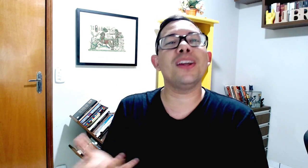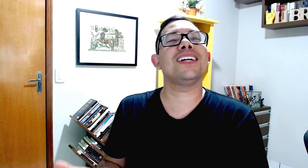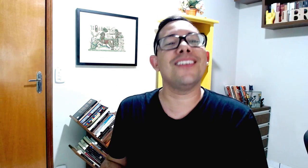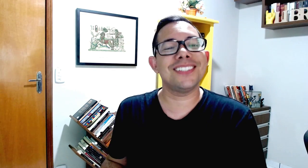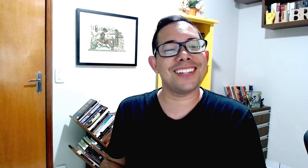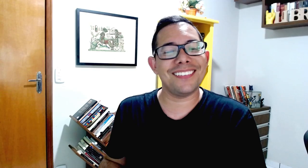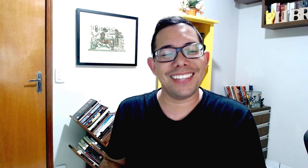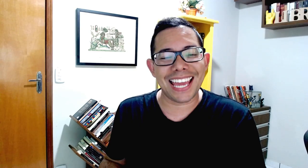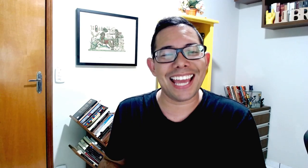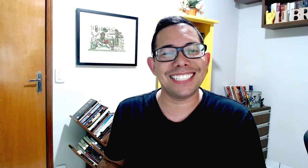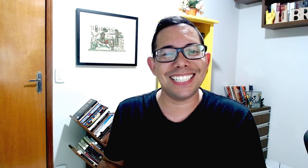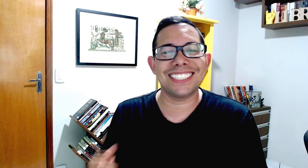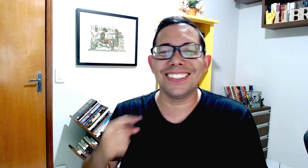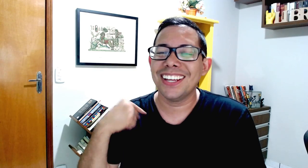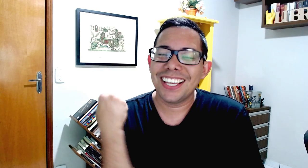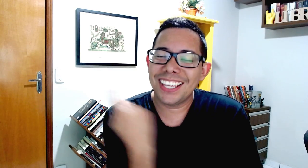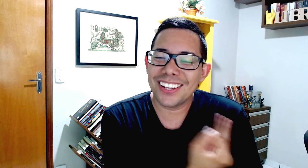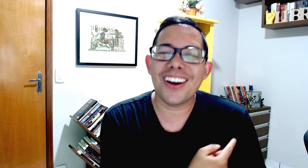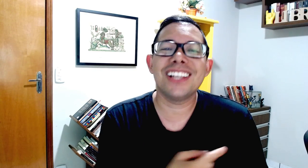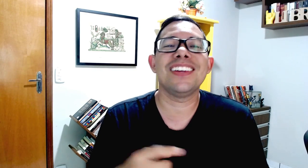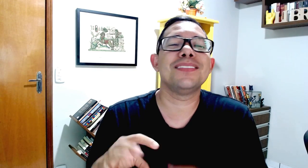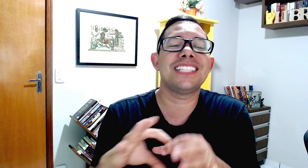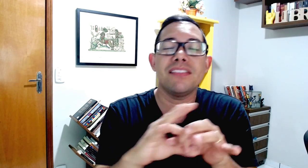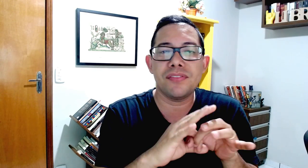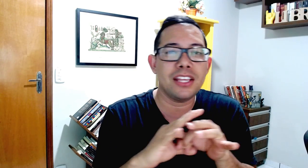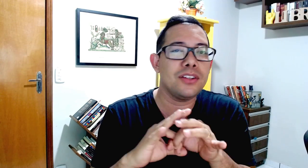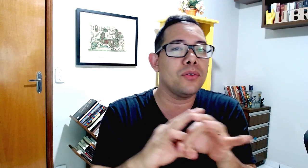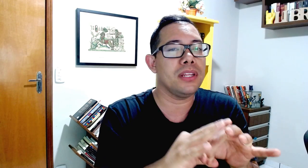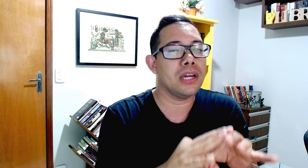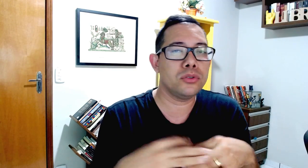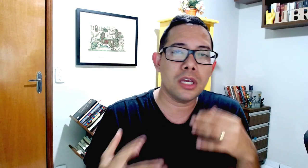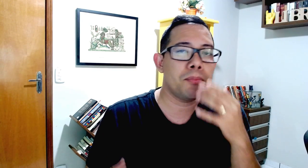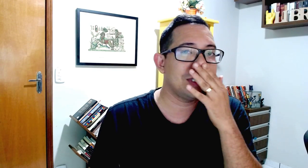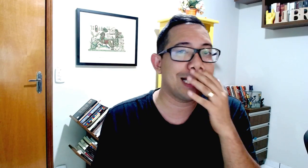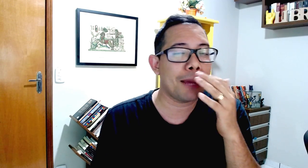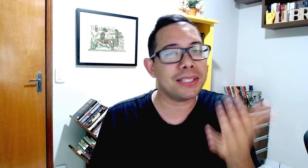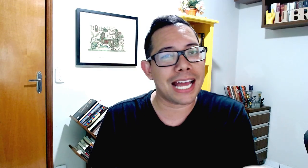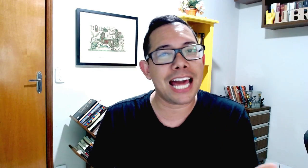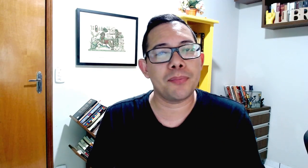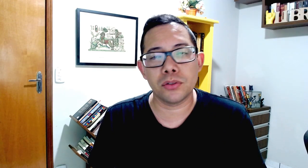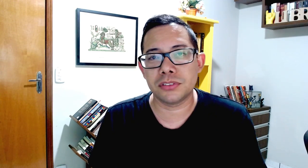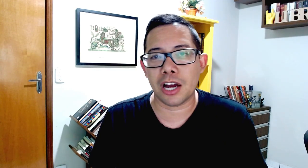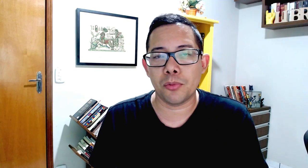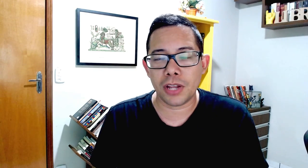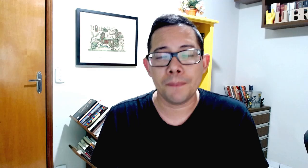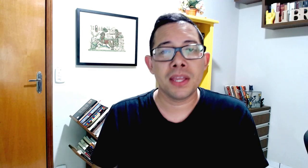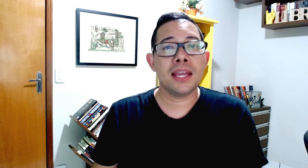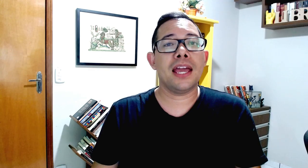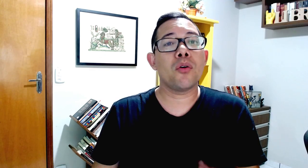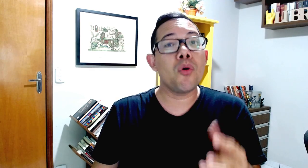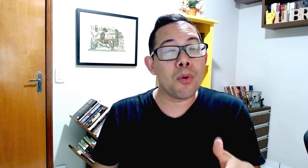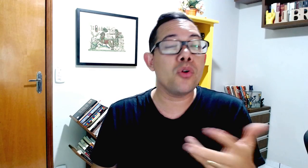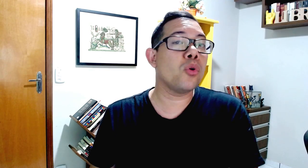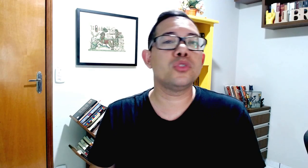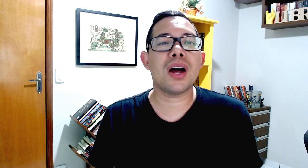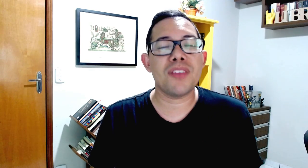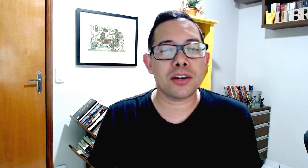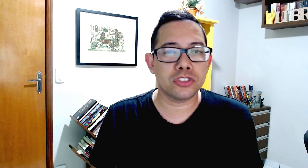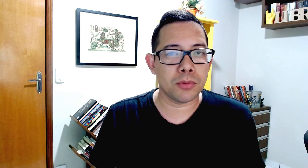boi com sabe é certo que nós vamos está vivendo em União Cê pode ser adaptado pelos e é com bom com suave e